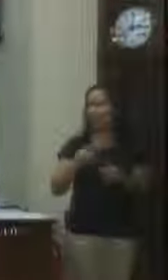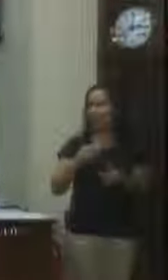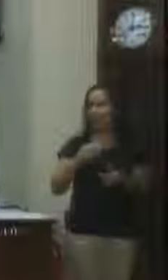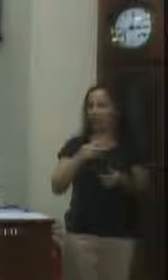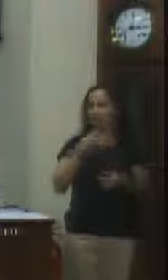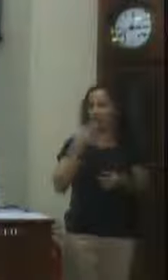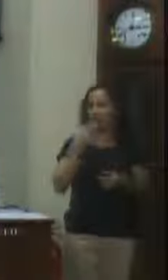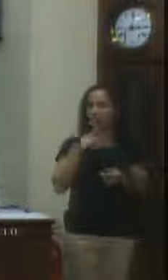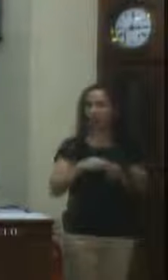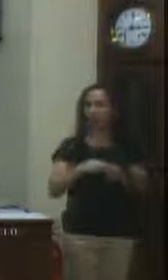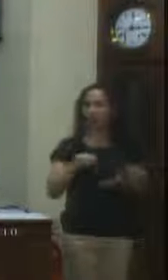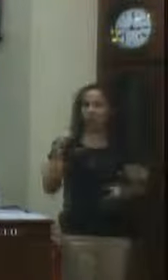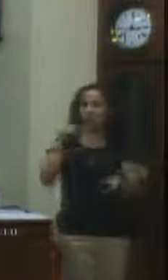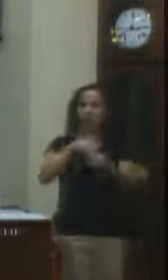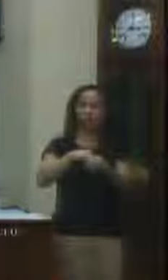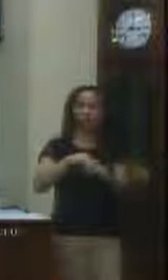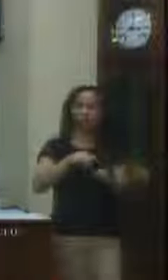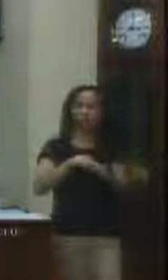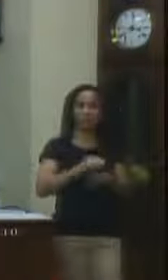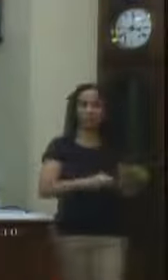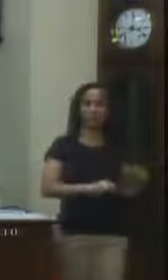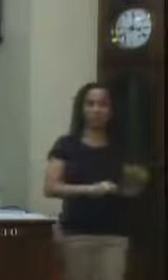queira discutir, em votação.